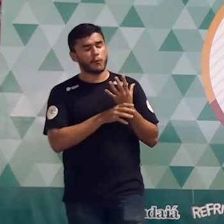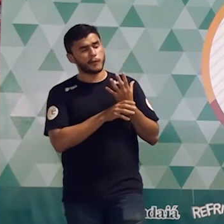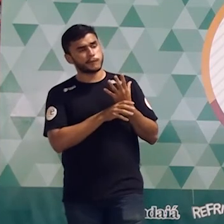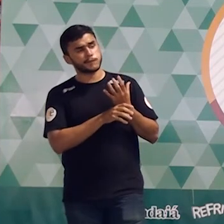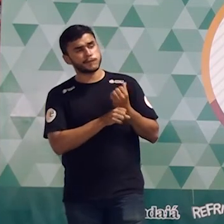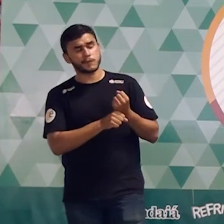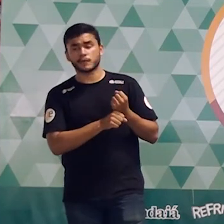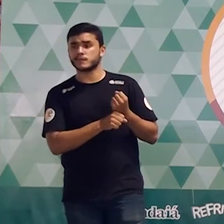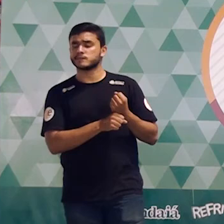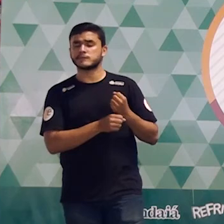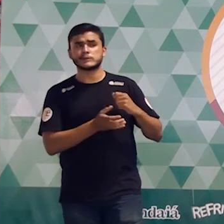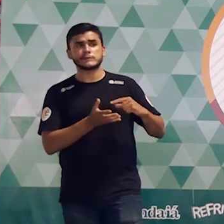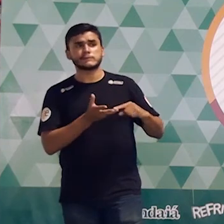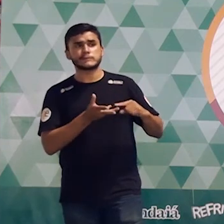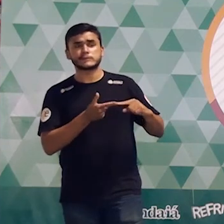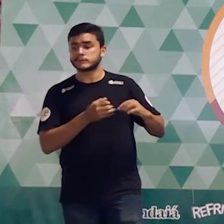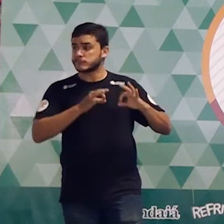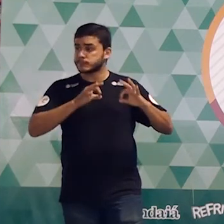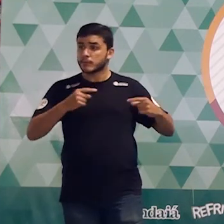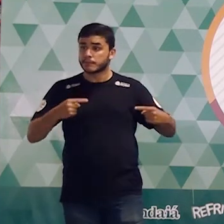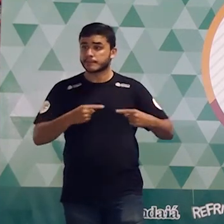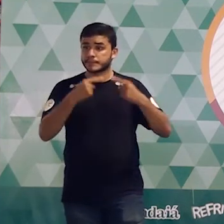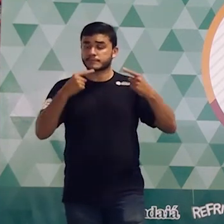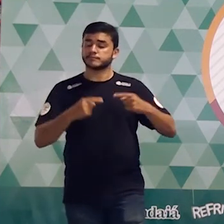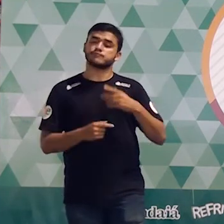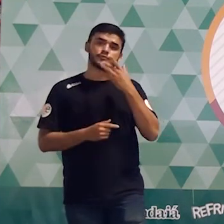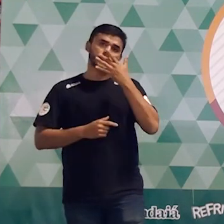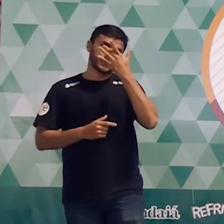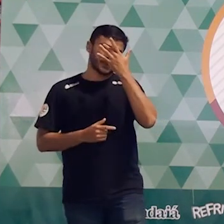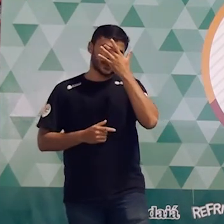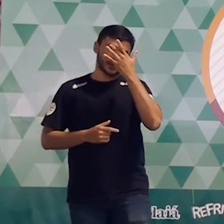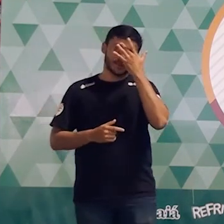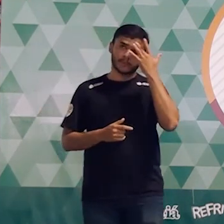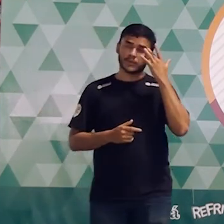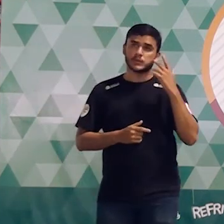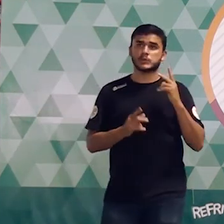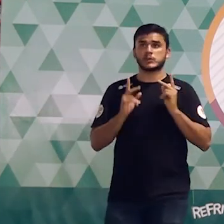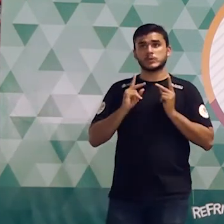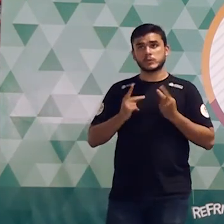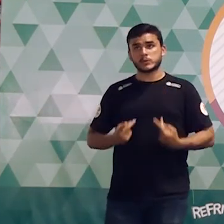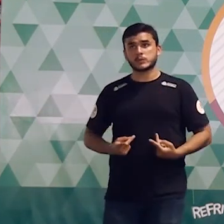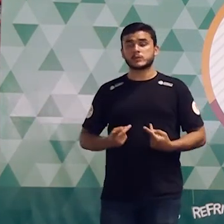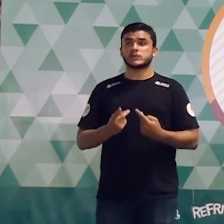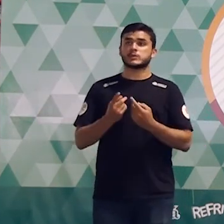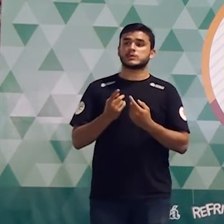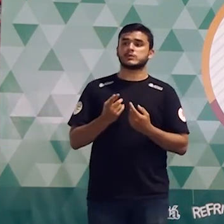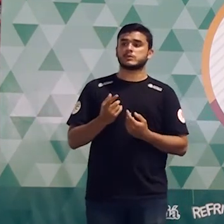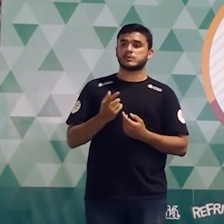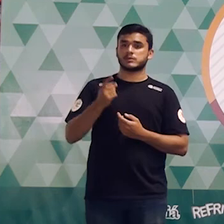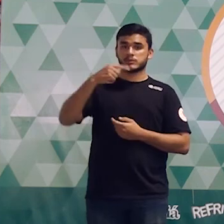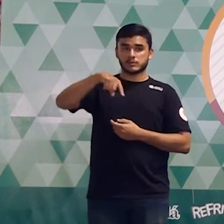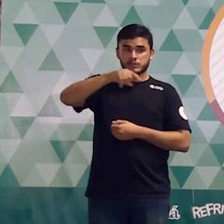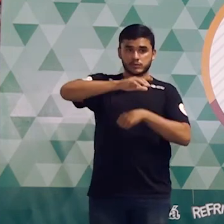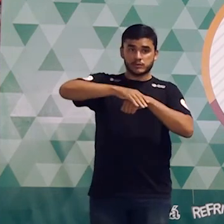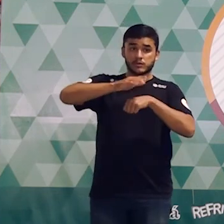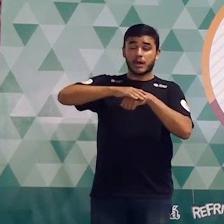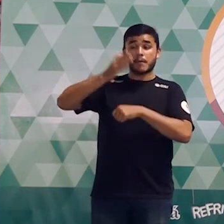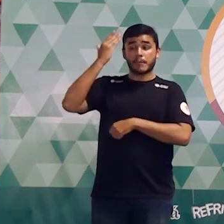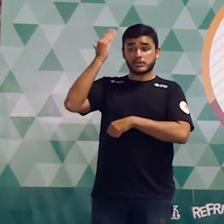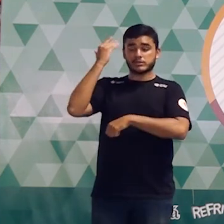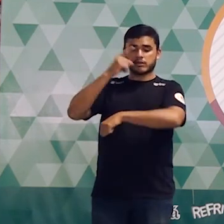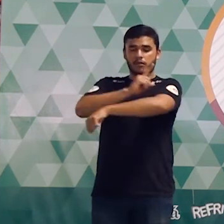antigos. O pessoal gosta de falar, o ser humano surgiu com cara de ser humano, quer dizer, sem ter cara de macaco, segundo aí